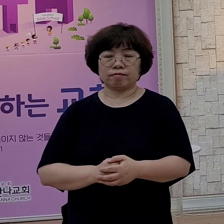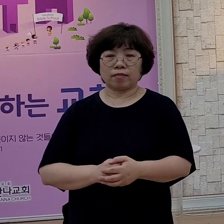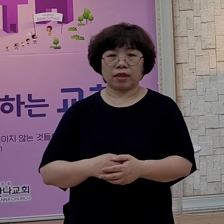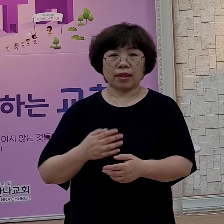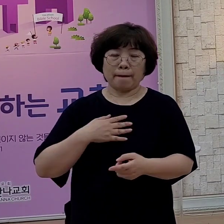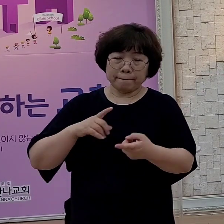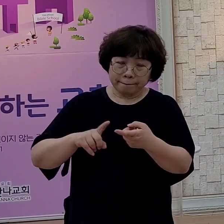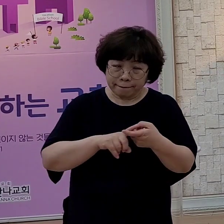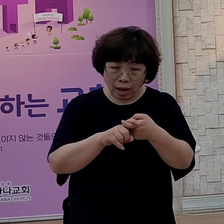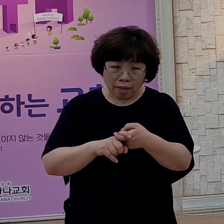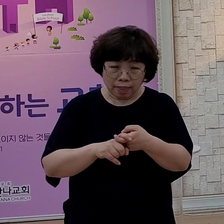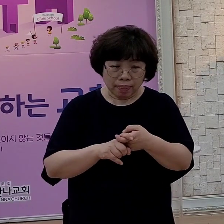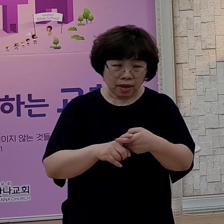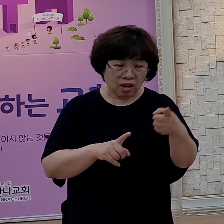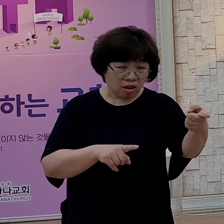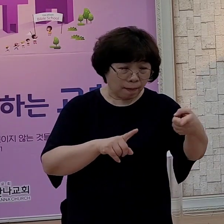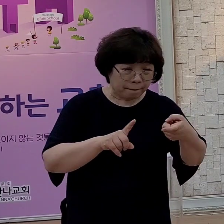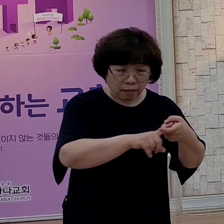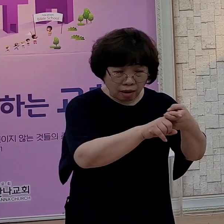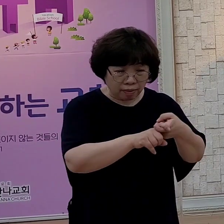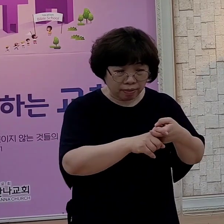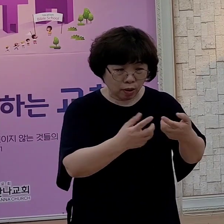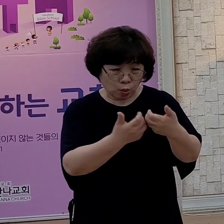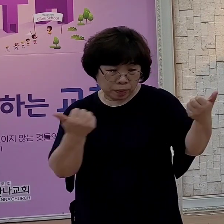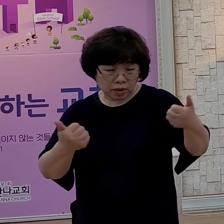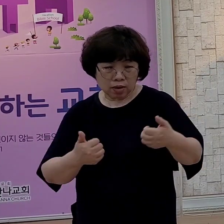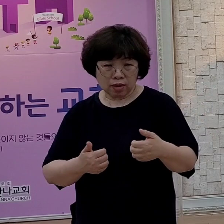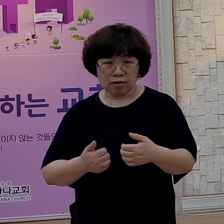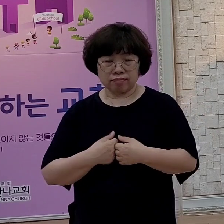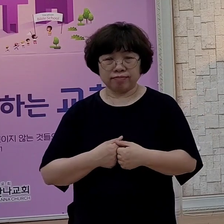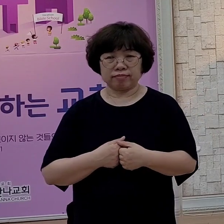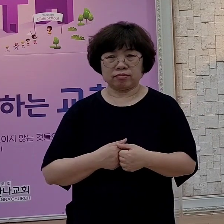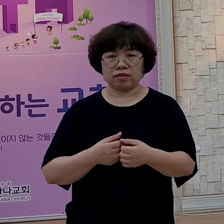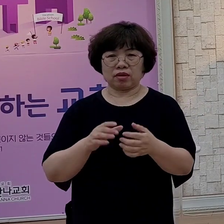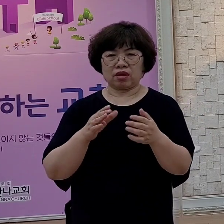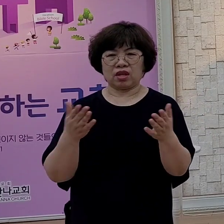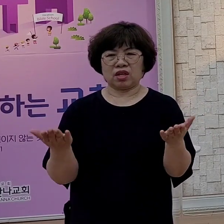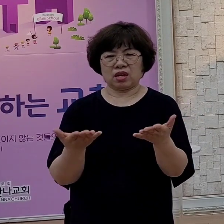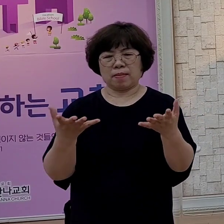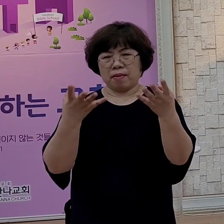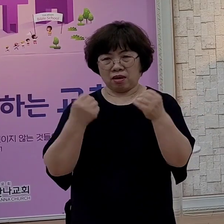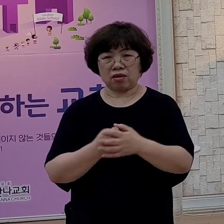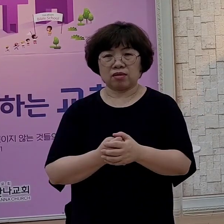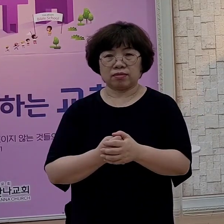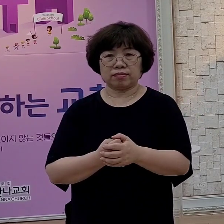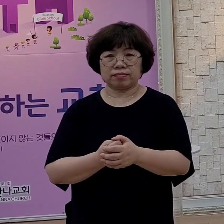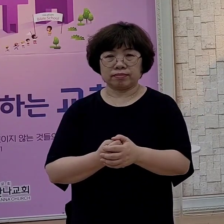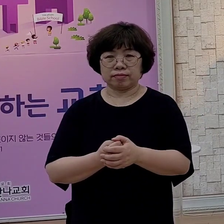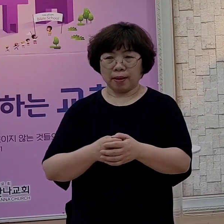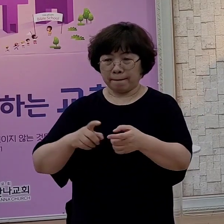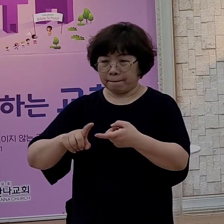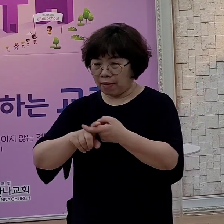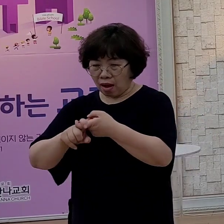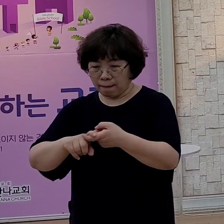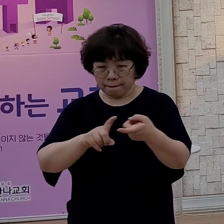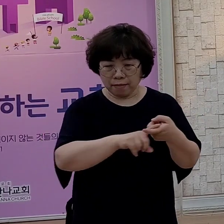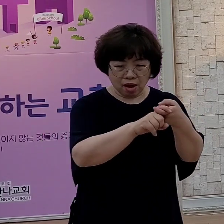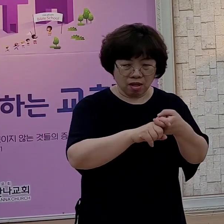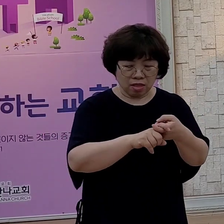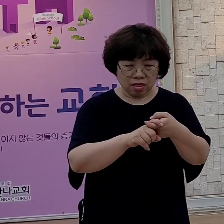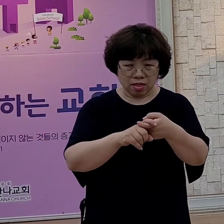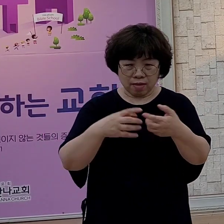자기 편, 내 편, 우리 편, 이렇게 편 가르고 교인들끼리 서로